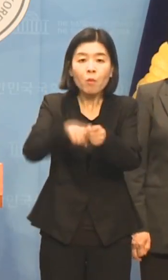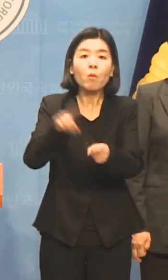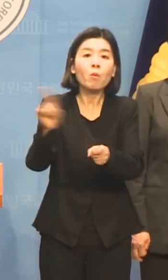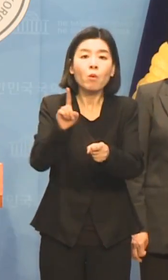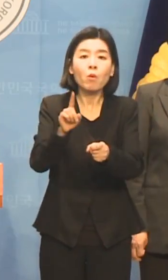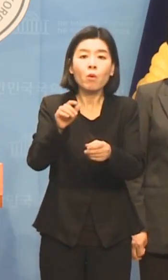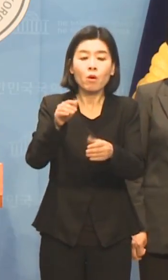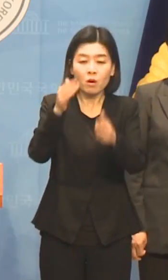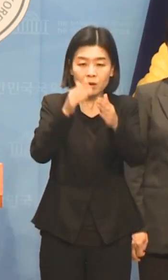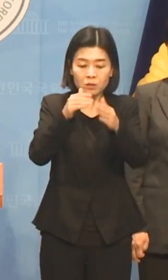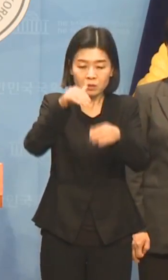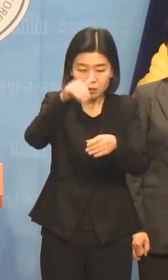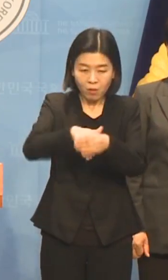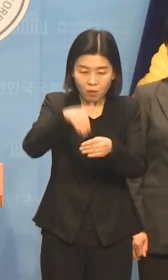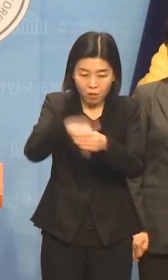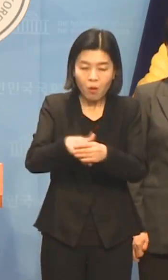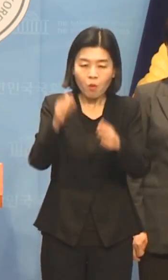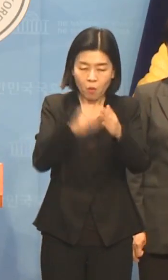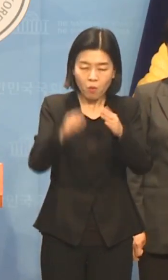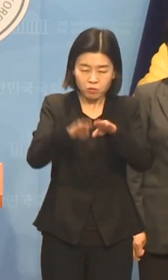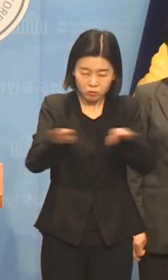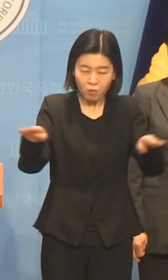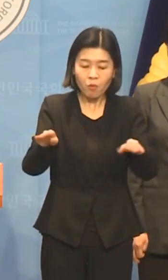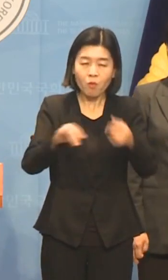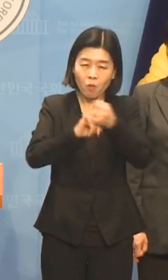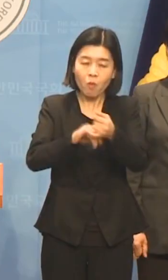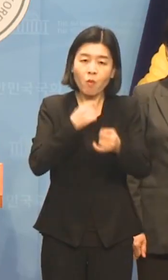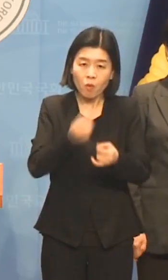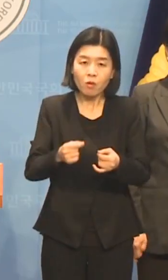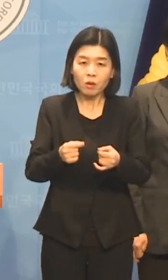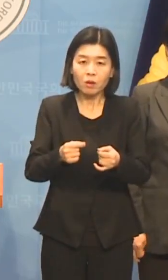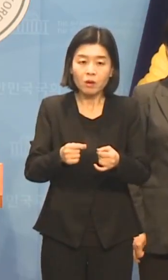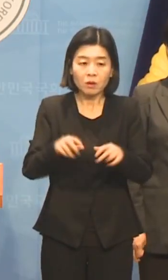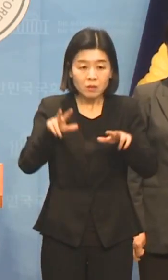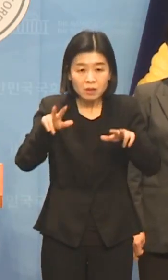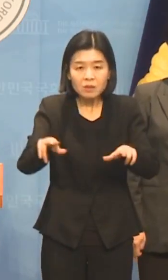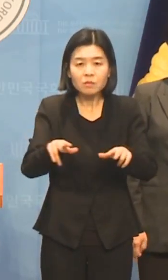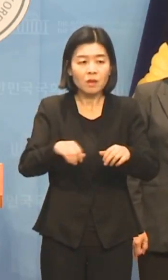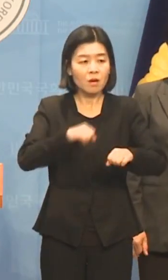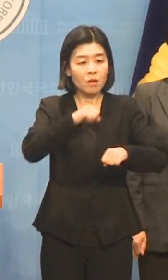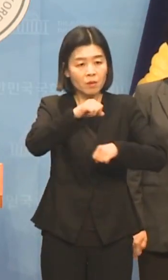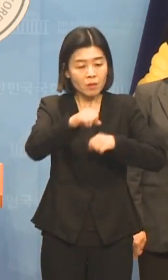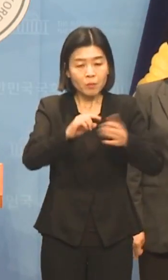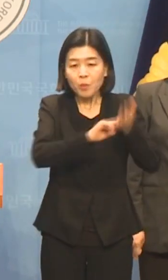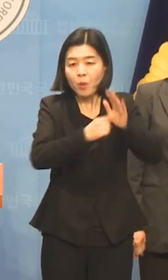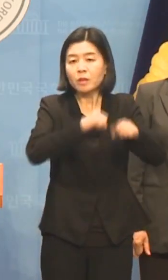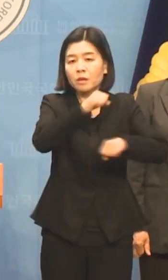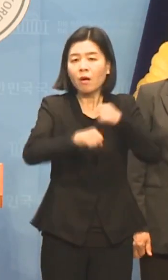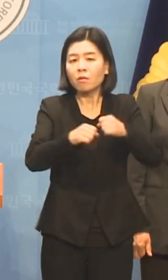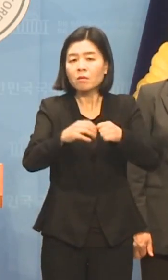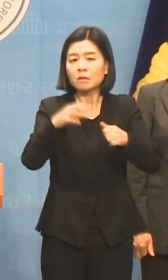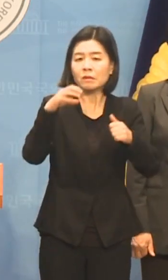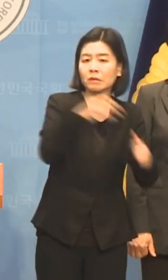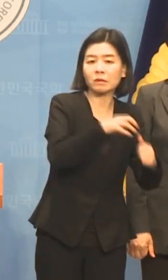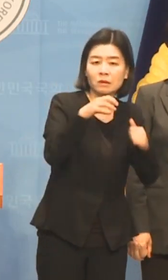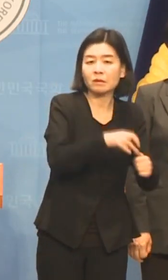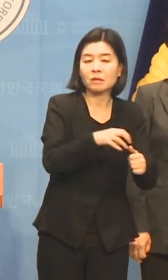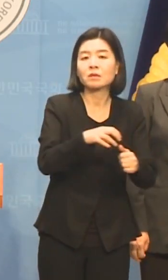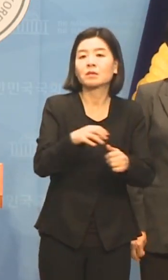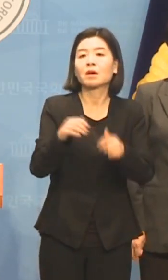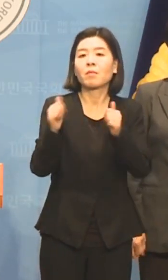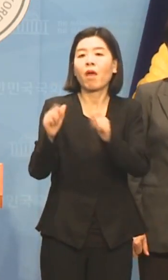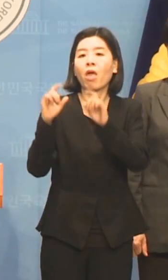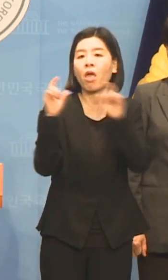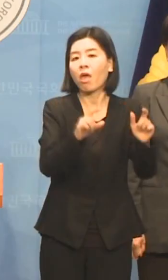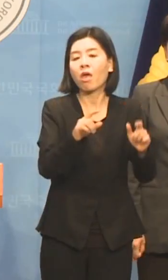선거를 보장하는 것입니다. 그러나 이 사건은 표현의 자유를 지나치게 제한하는 판결로 선거 과정에서의 자유로운